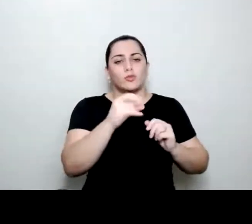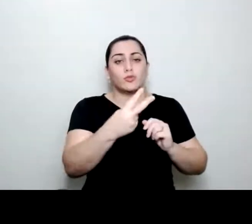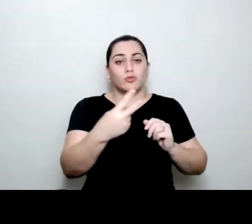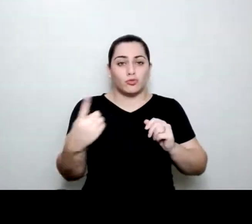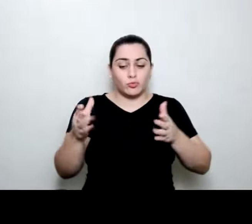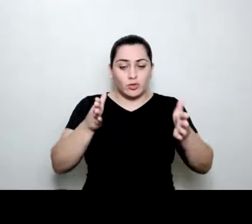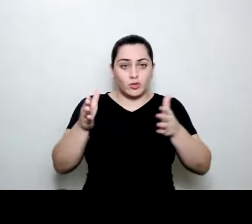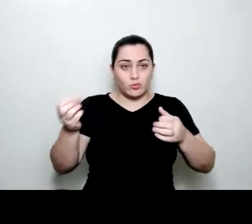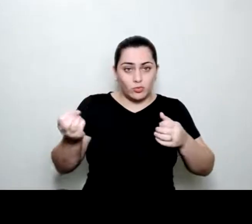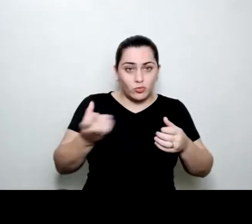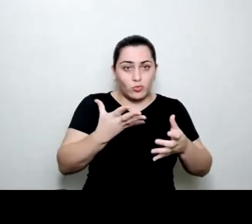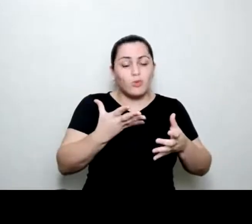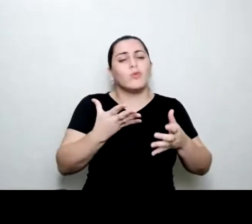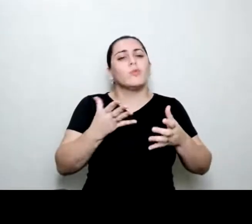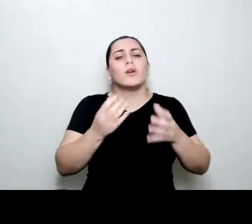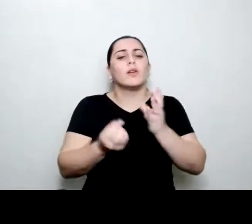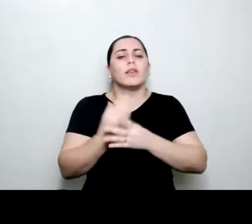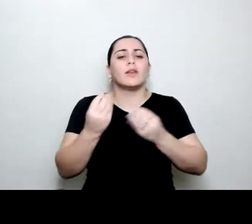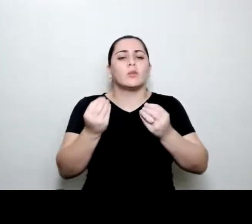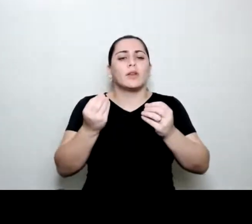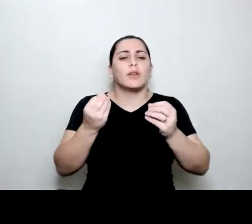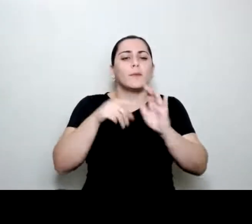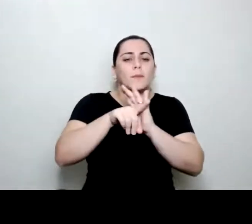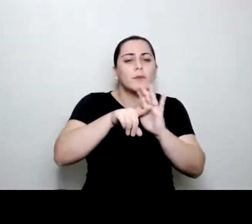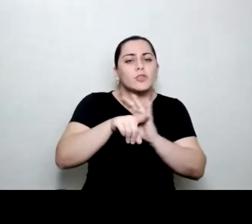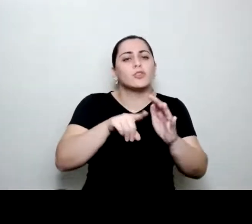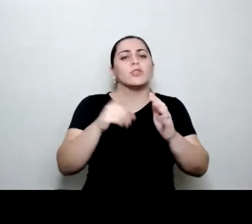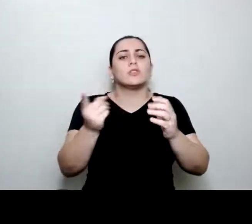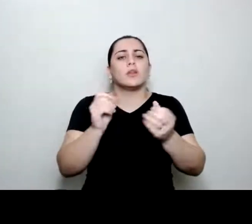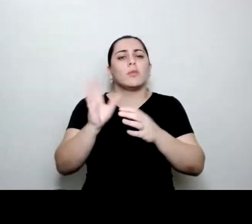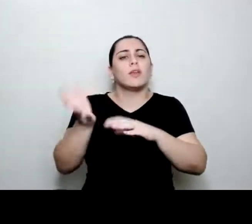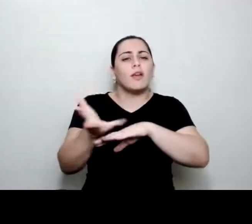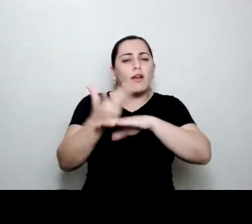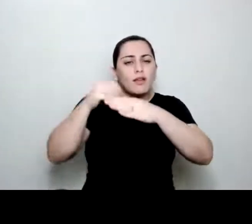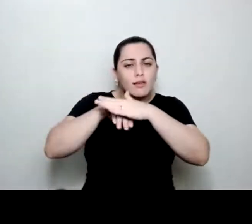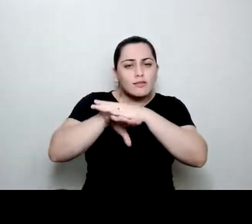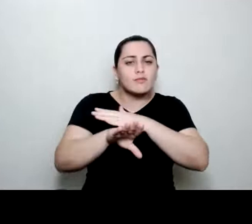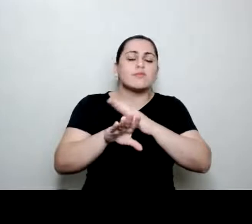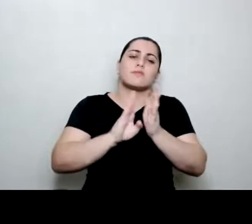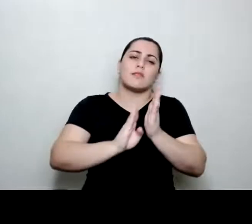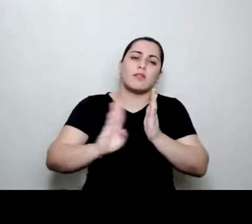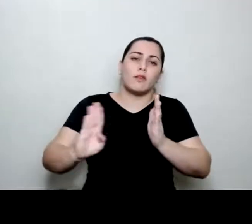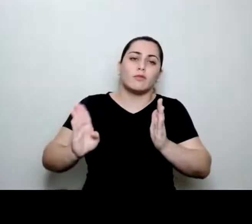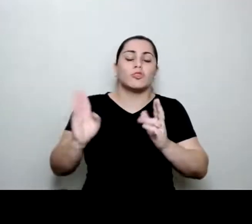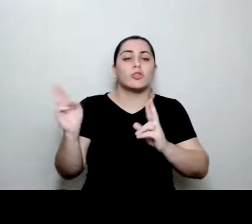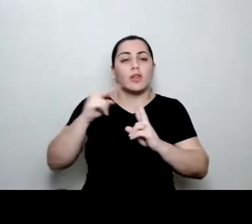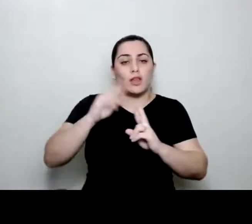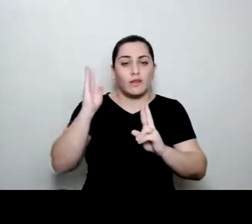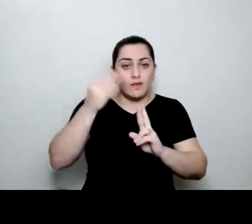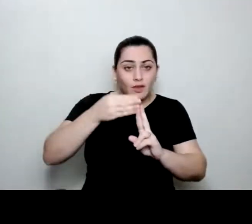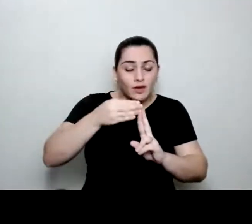criado para realizar pesquisa, documentação e difusão dos acervos e referências do Museu da